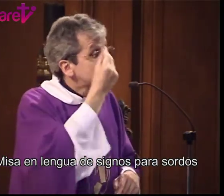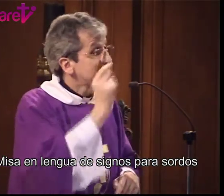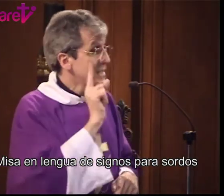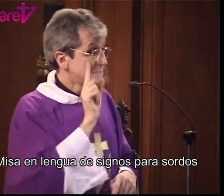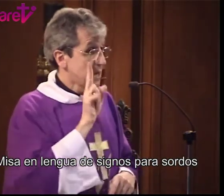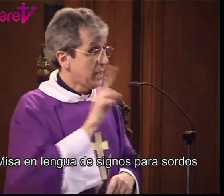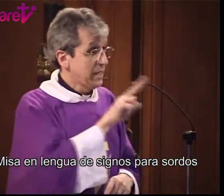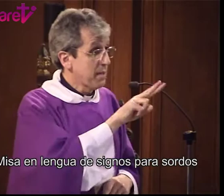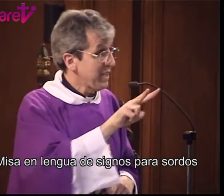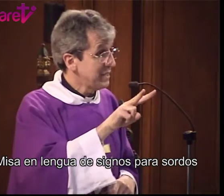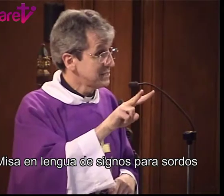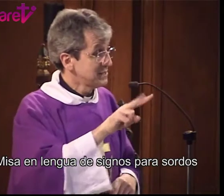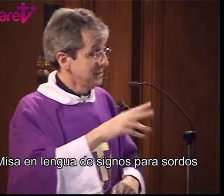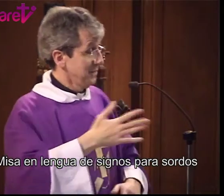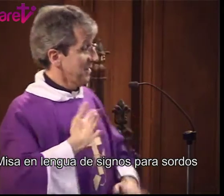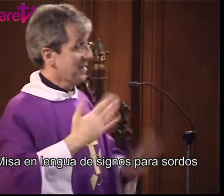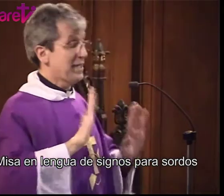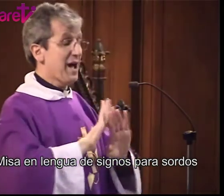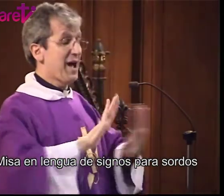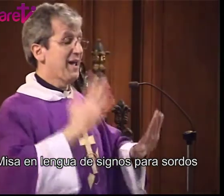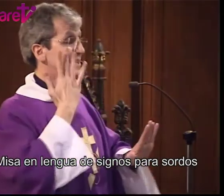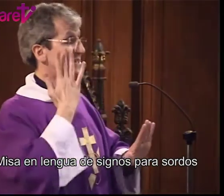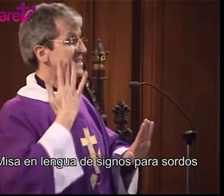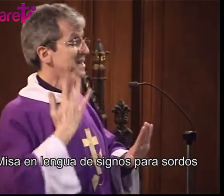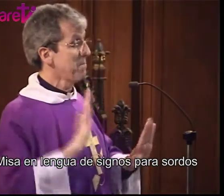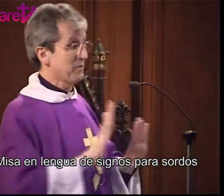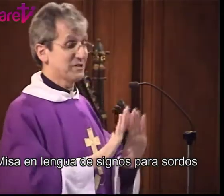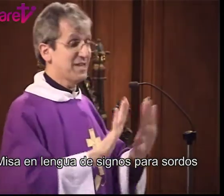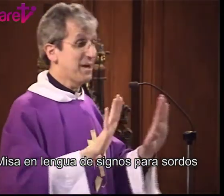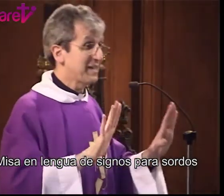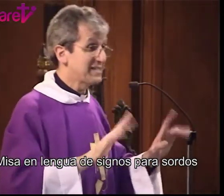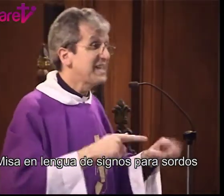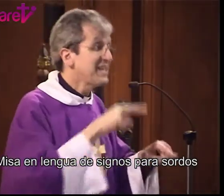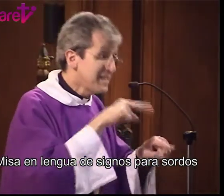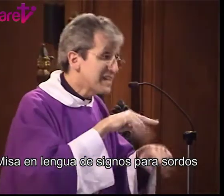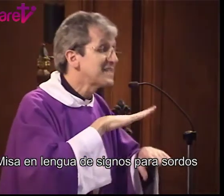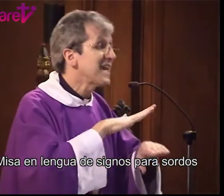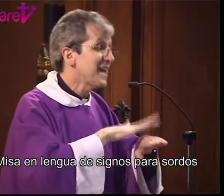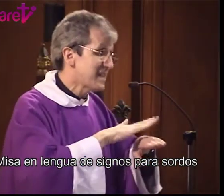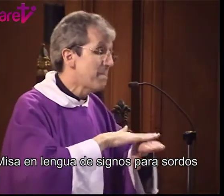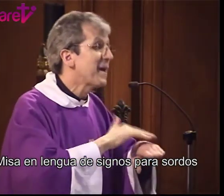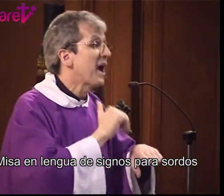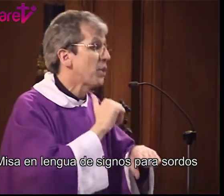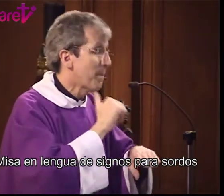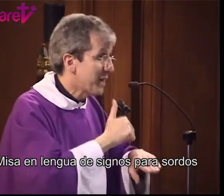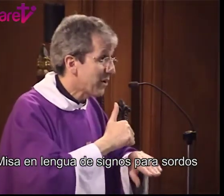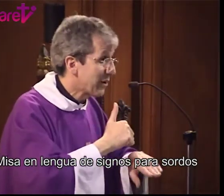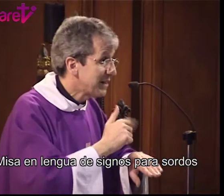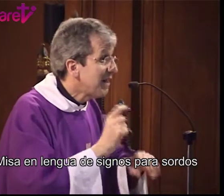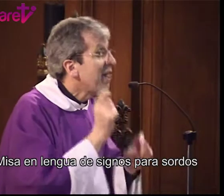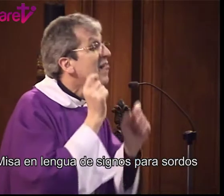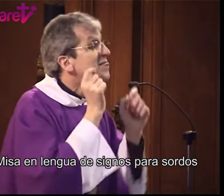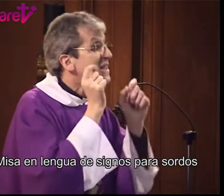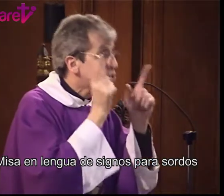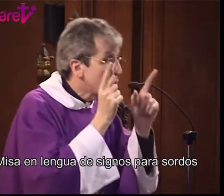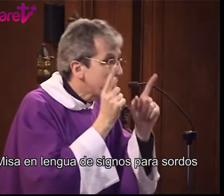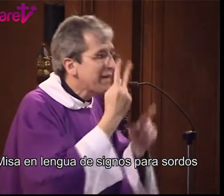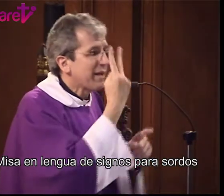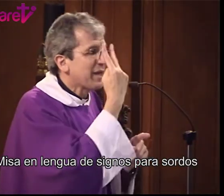pensáis que veis y que ya estáis limpios, que ya veis, y ese es el pecado peor. Descubrir que uno